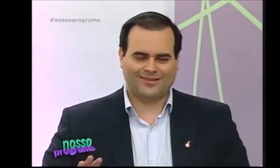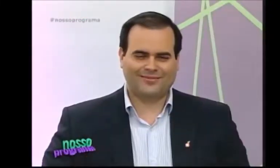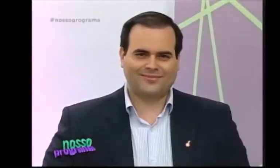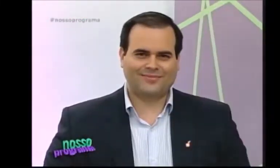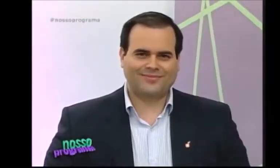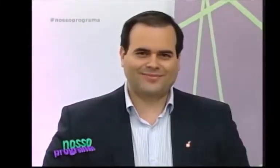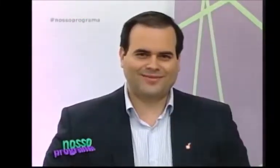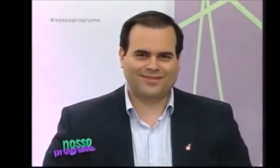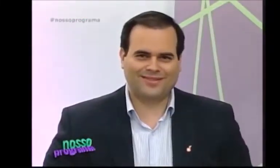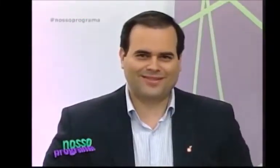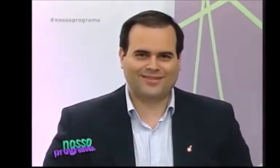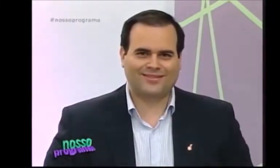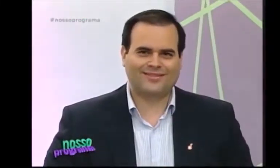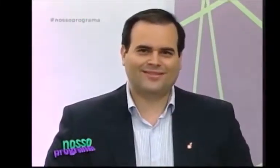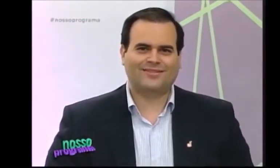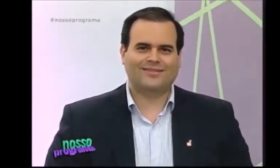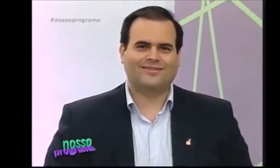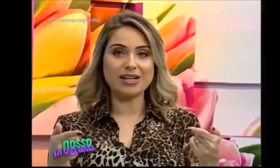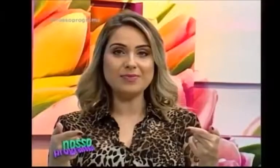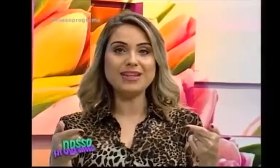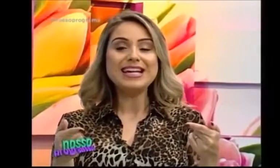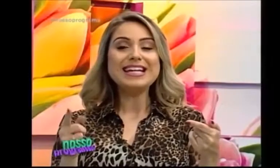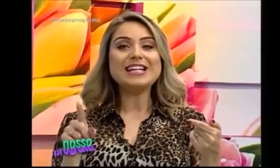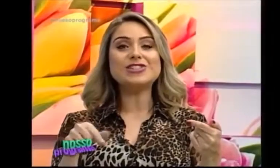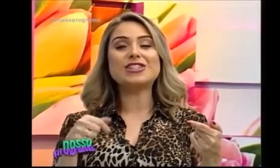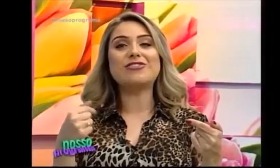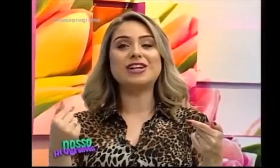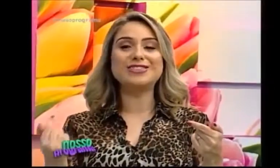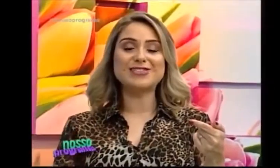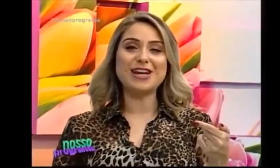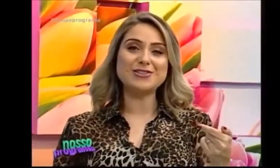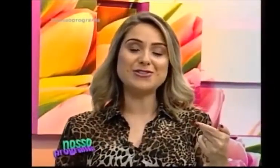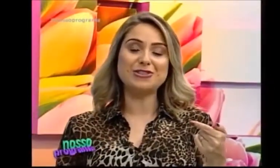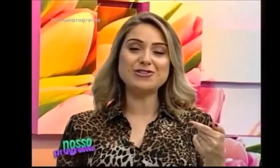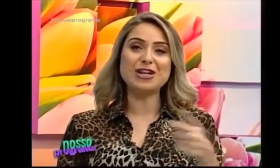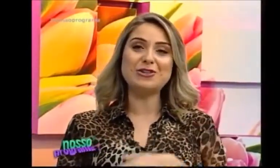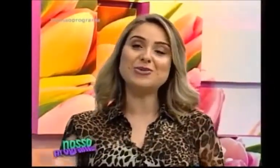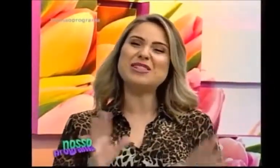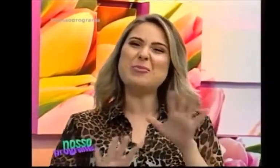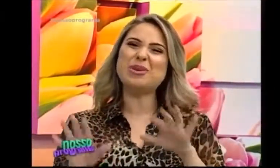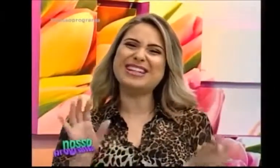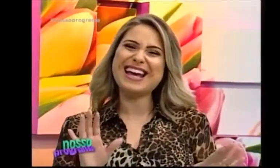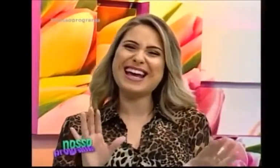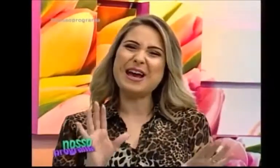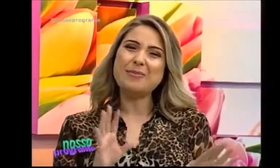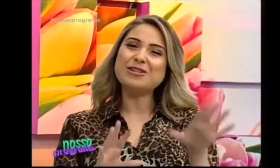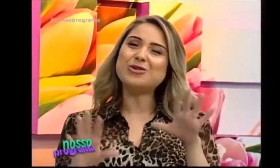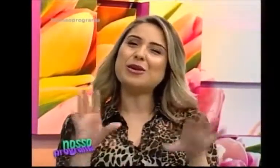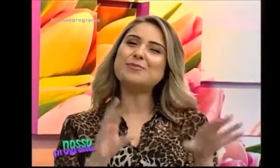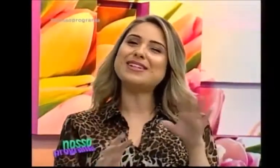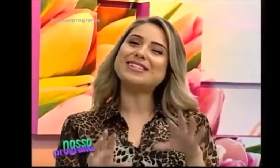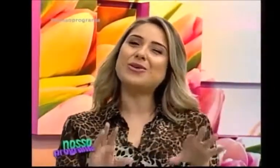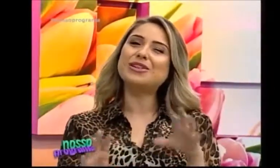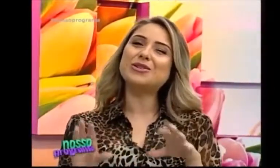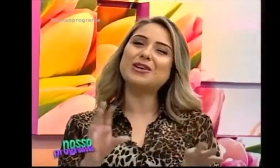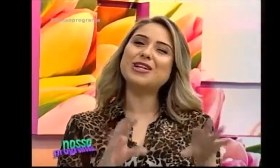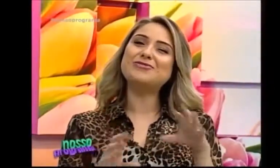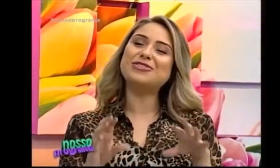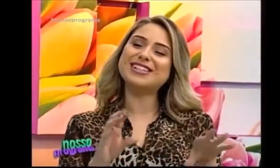está falando dessas primeiras férias agora, e a gente está falando das férias de fim de ano. Eu não sei porquê, mas eu tô com a impressão que o educador